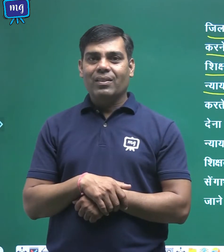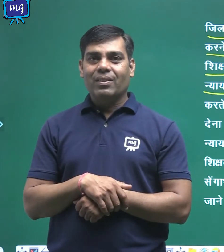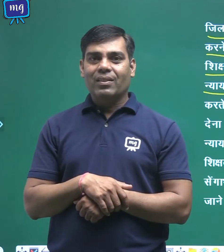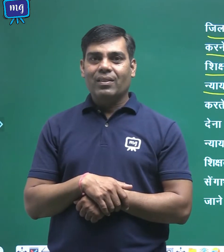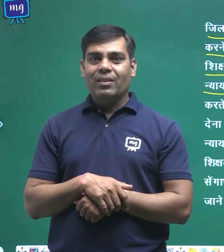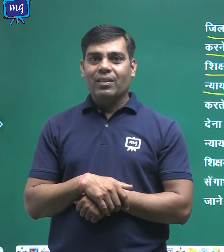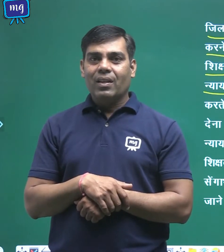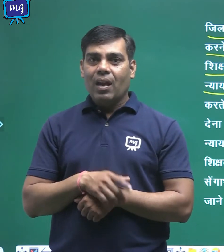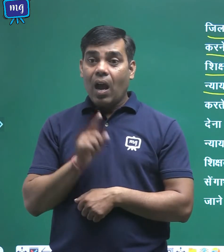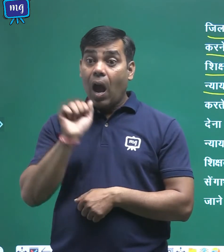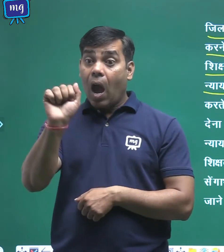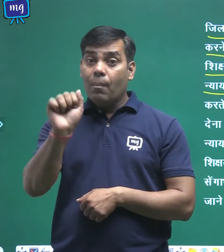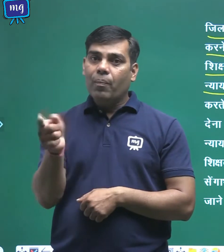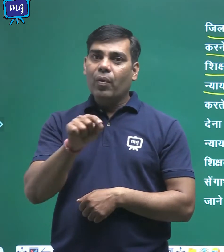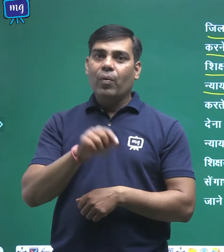आप तो